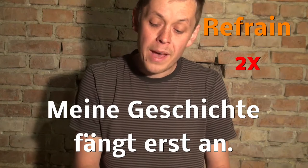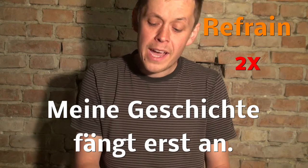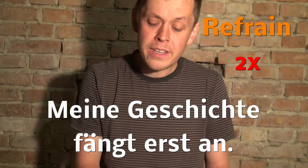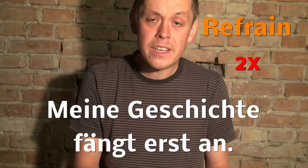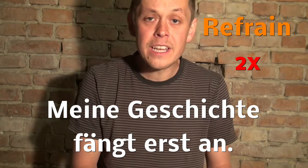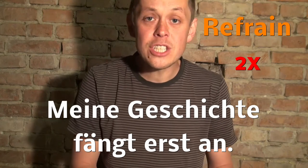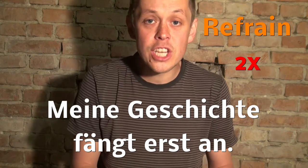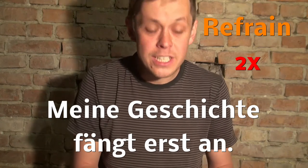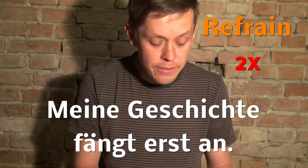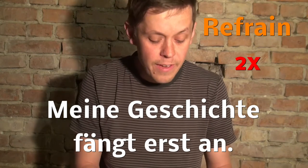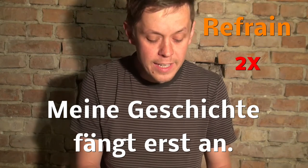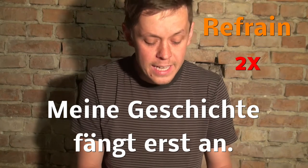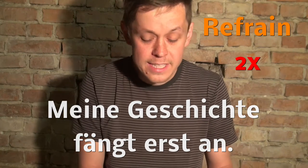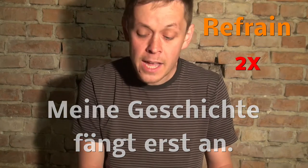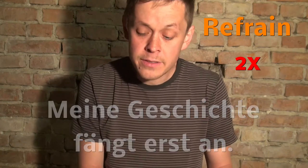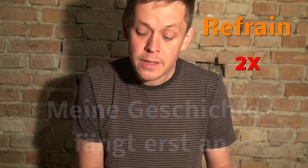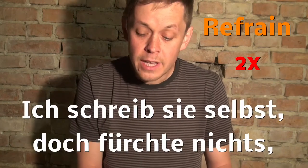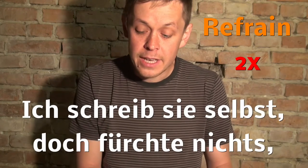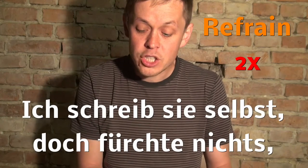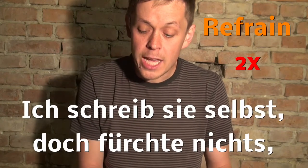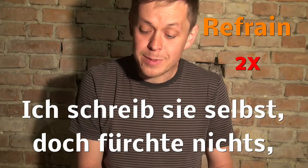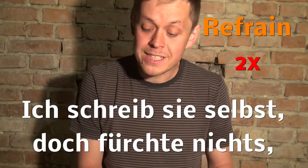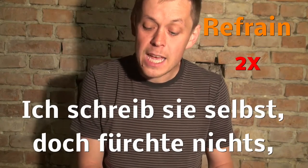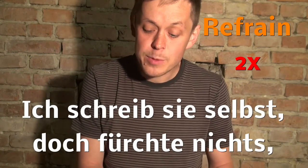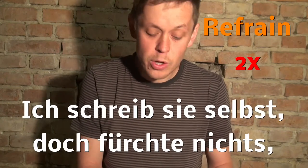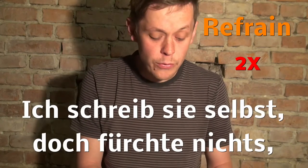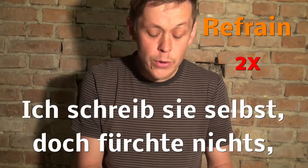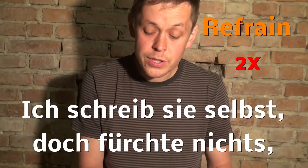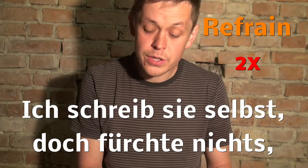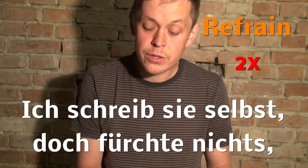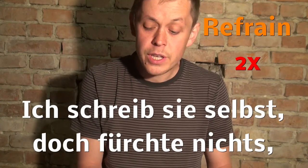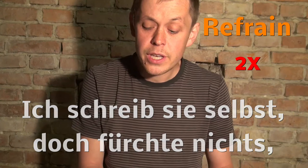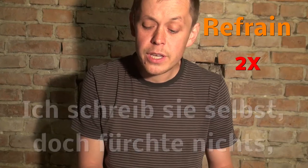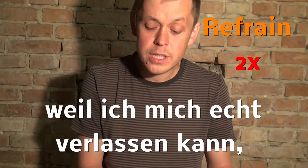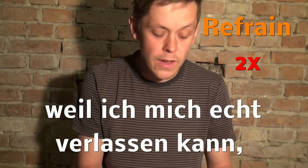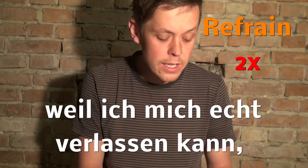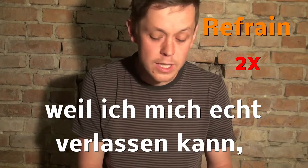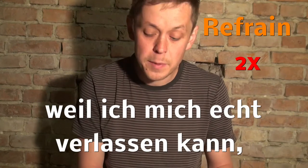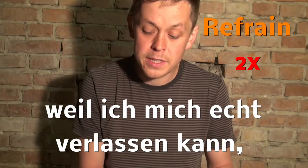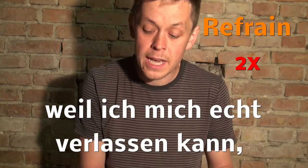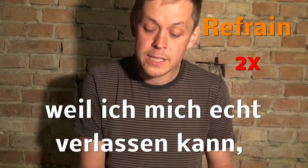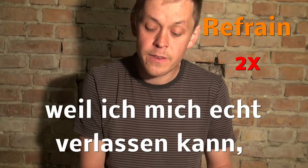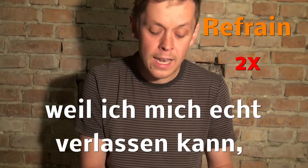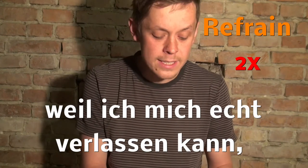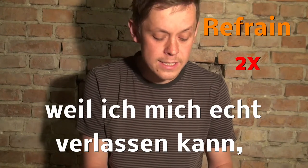Meine Geschichte fängt erst an, ich schreib sie selbst, doch fürchte nichts, weil ich mich echt verlassen